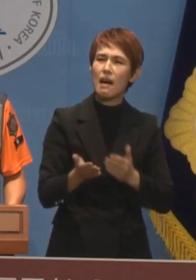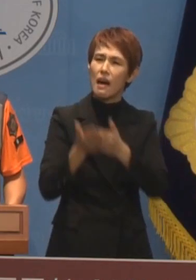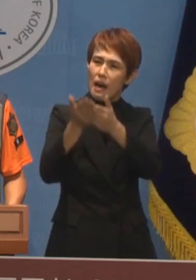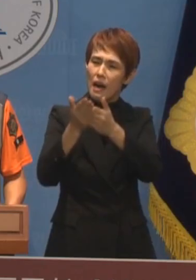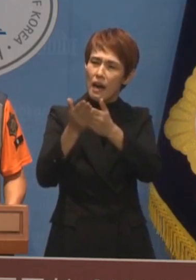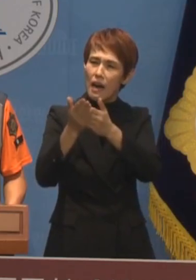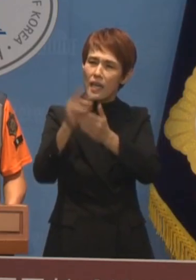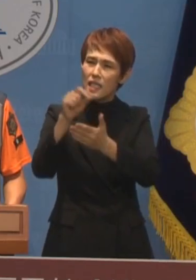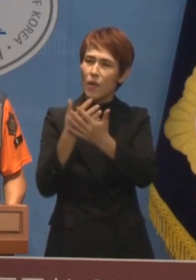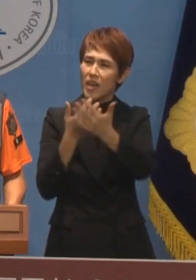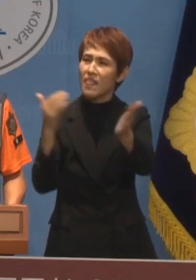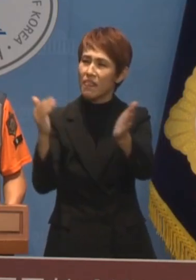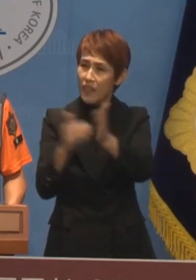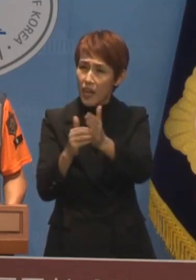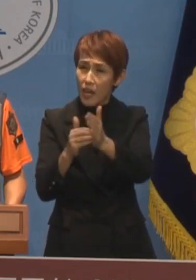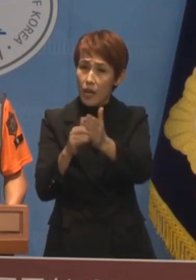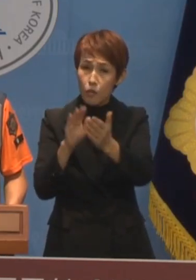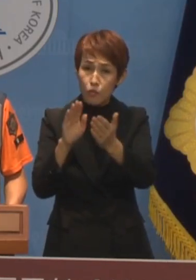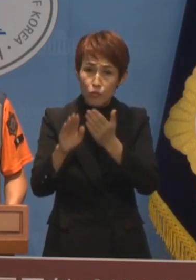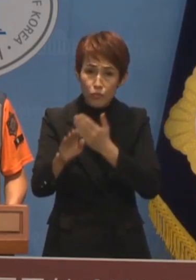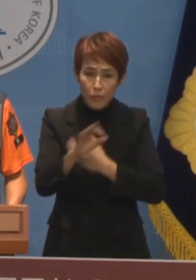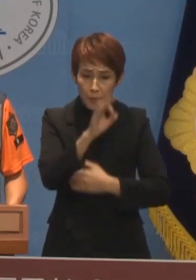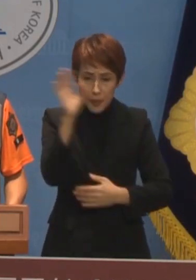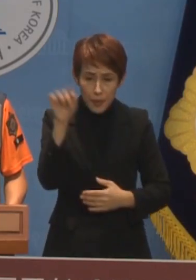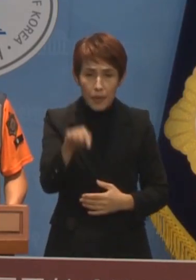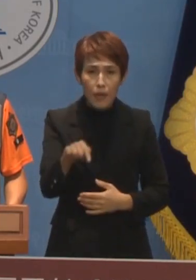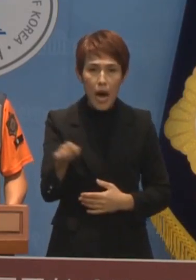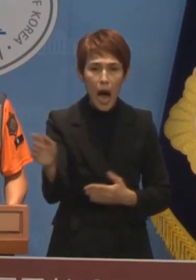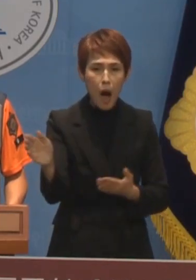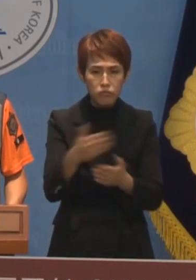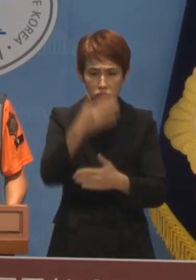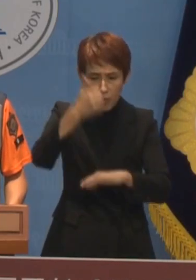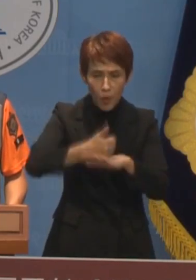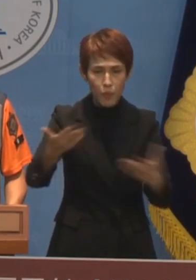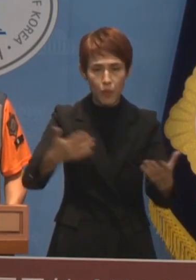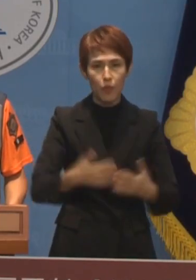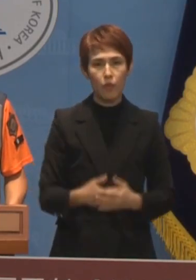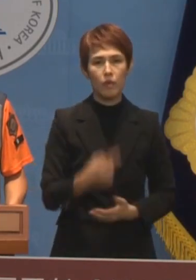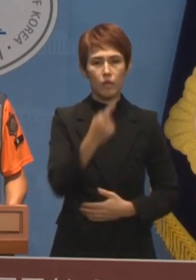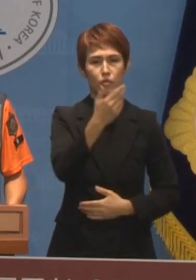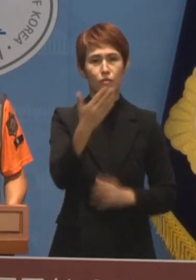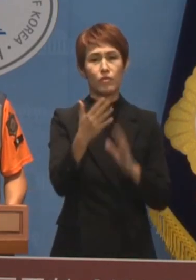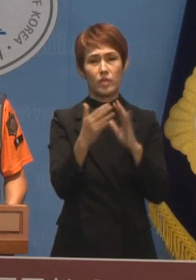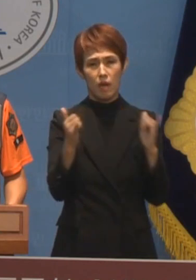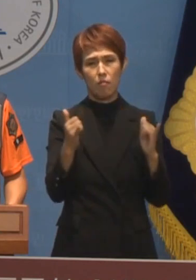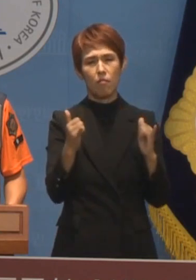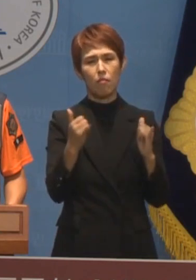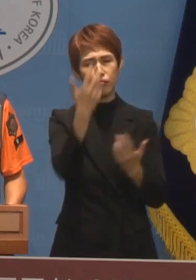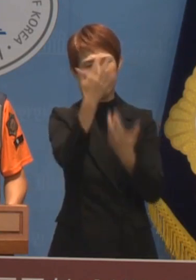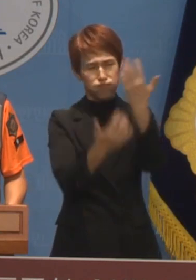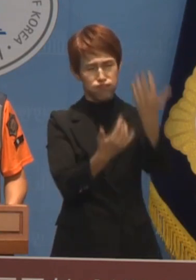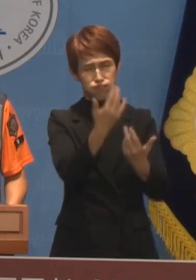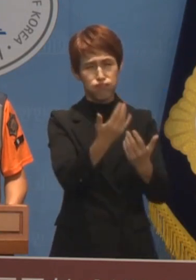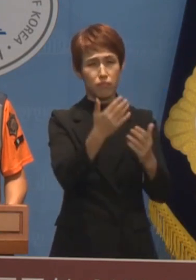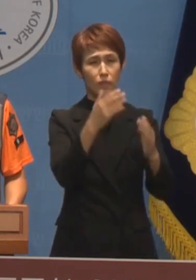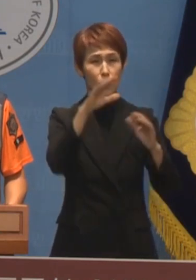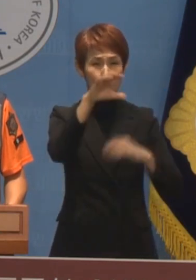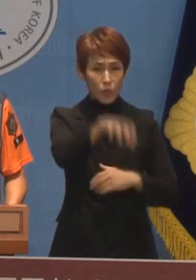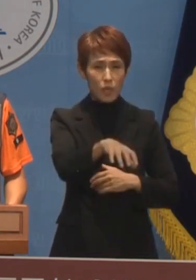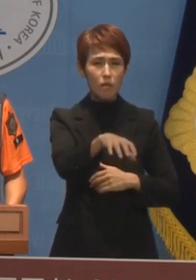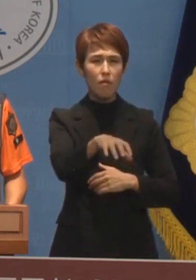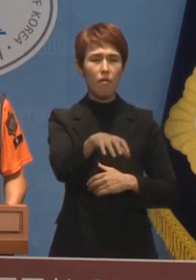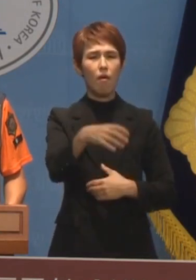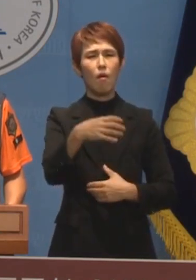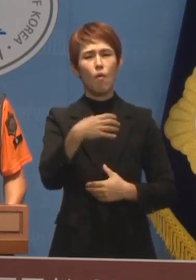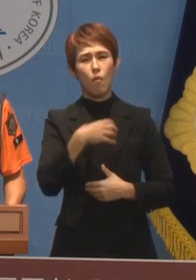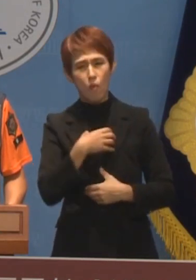그것이 끝이었다. 현장 소방관들은 재난 현장에서 생명의 위협에 불안했고 늘